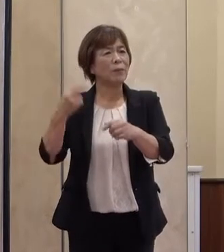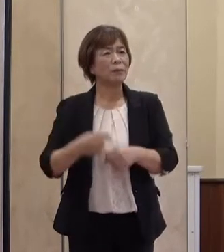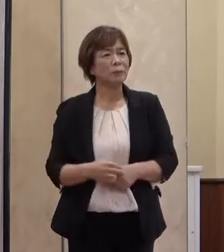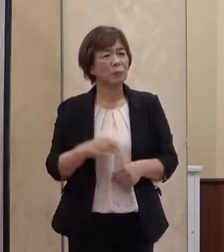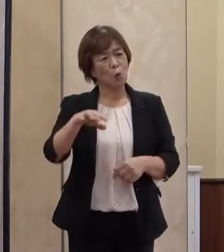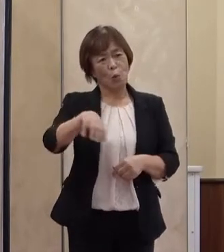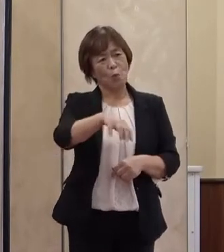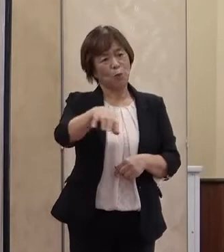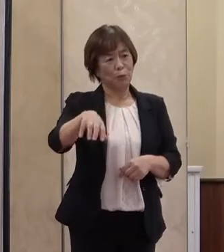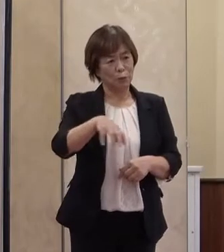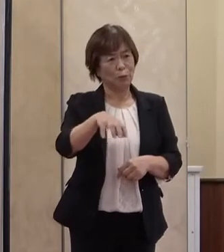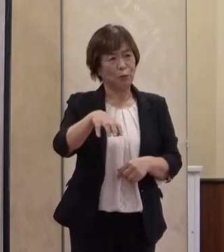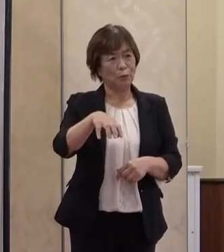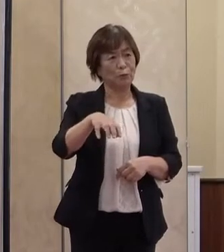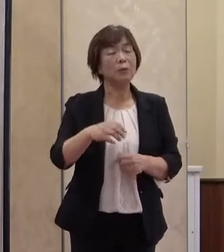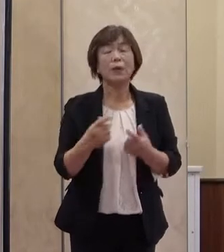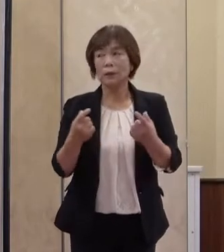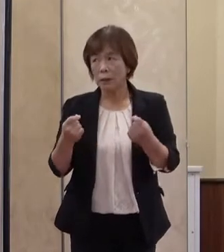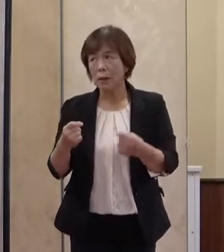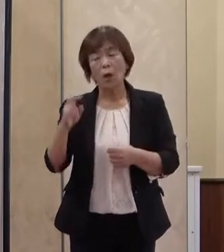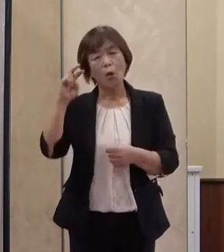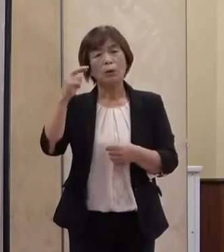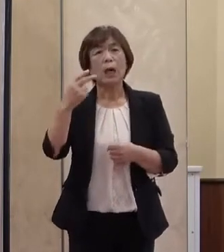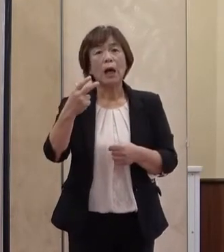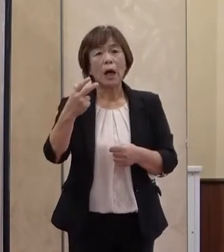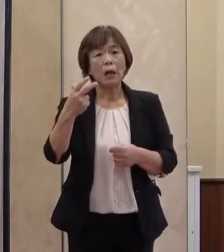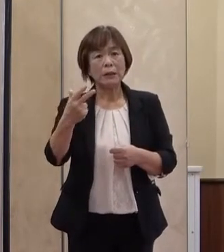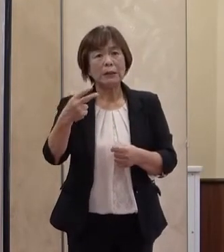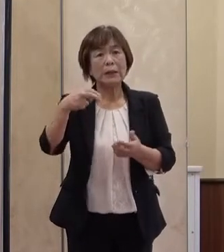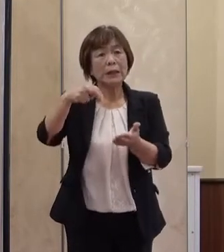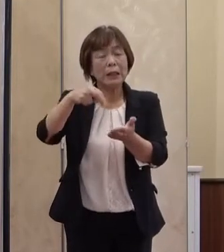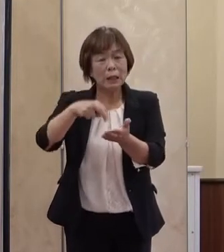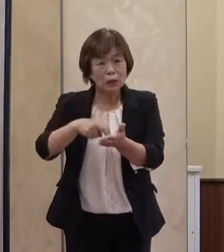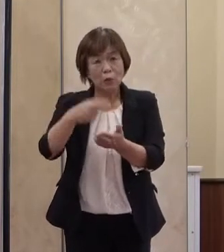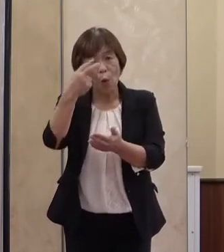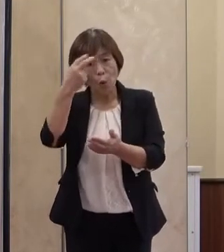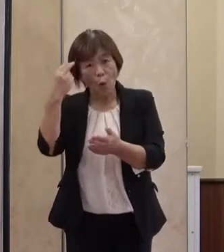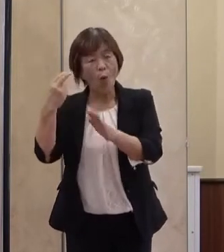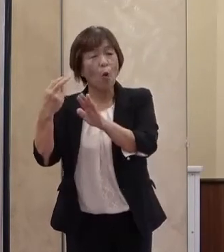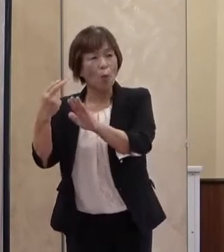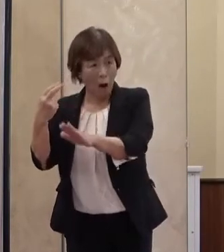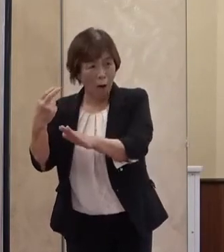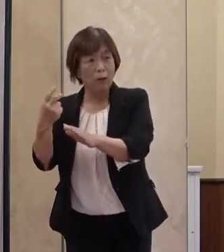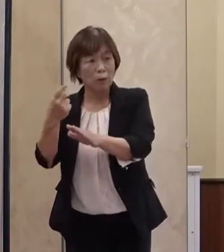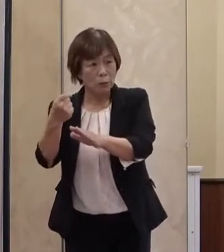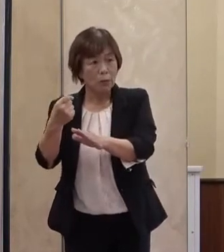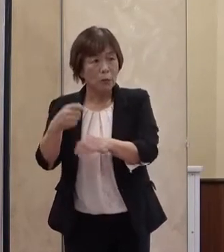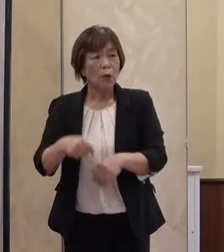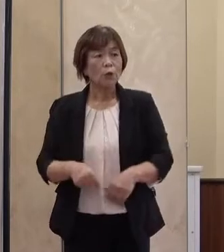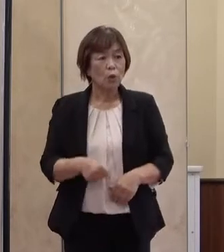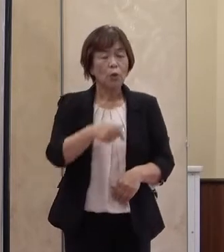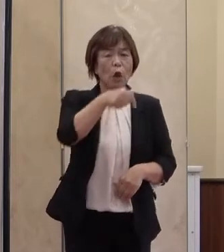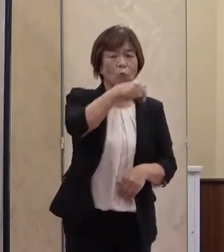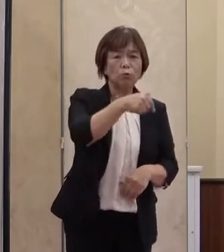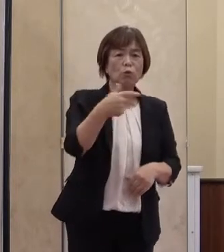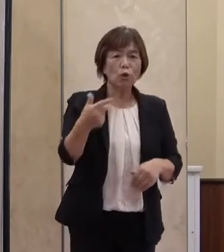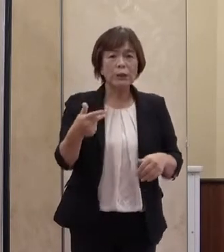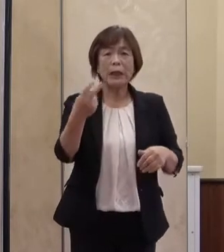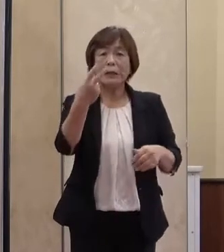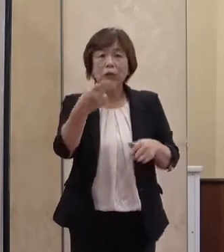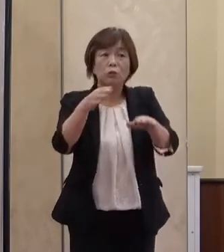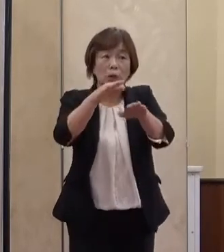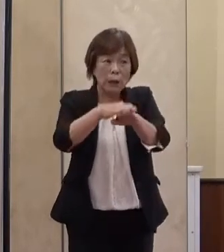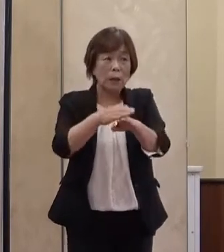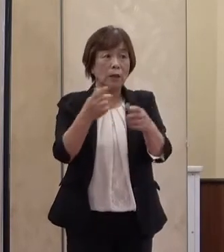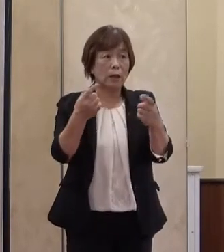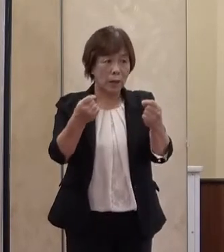部分も、大阪市内で市立高校も持ってますし、高校がまず府として二重に重なっているという状況だ